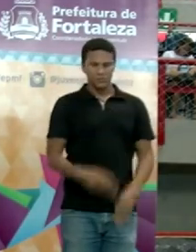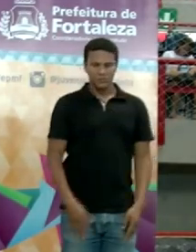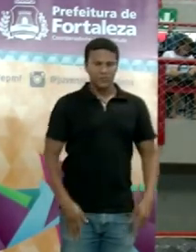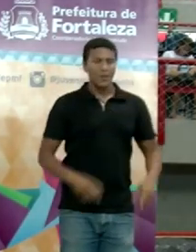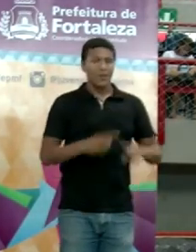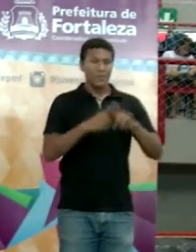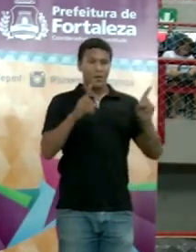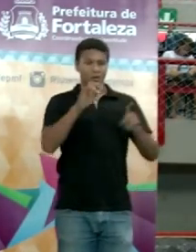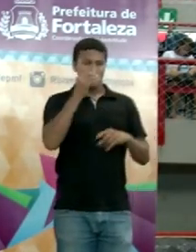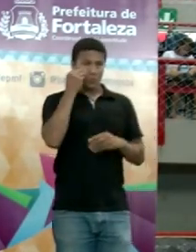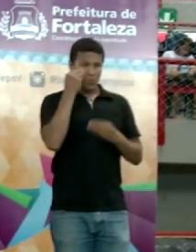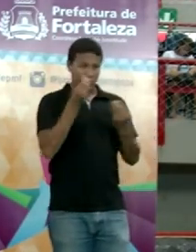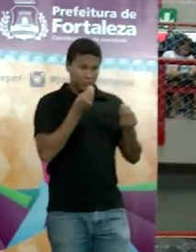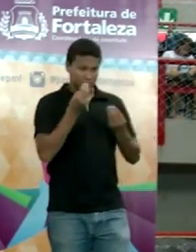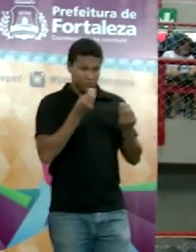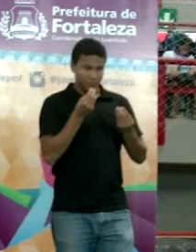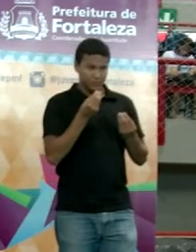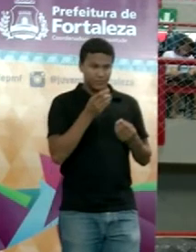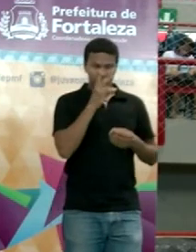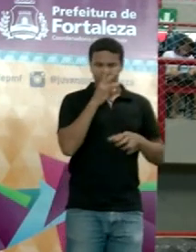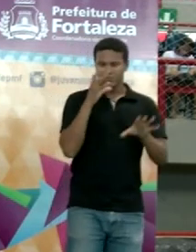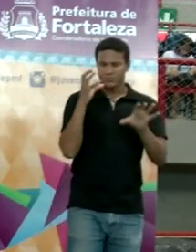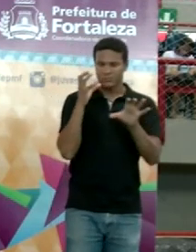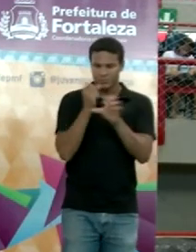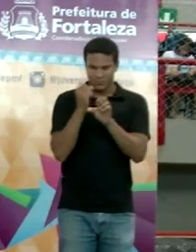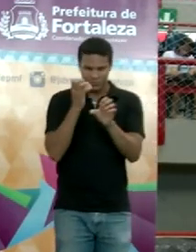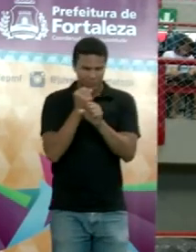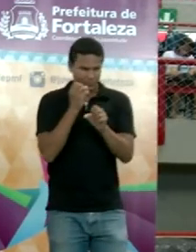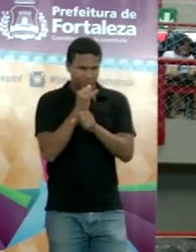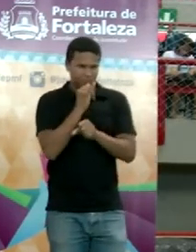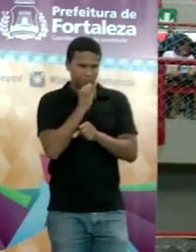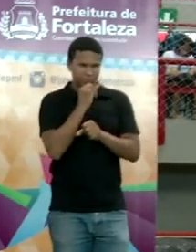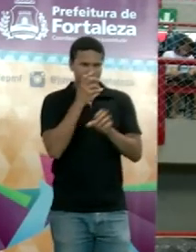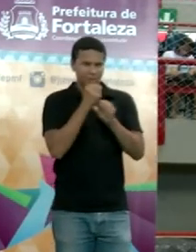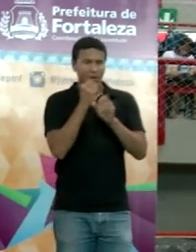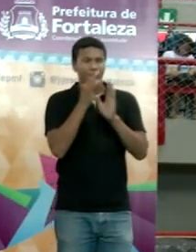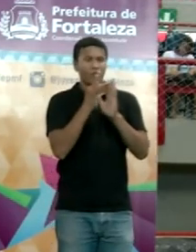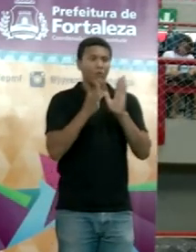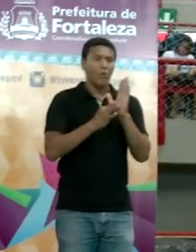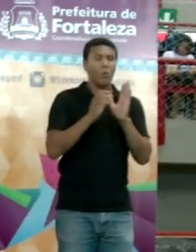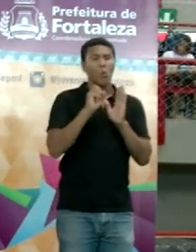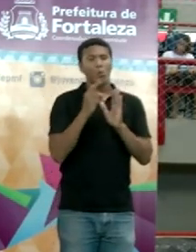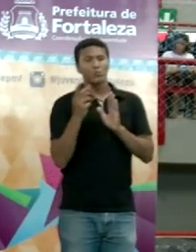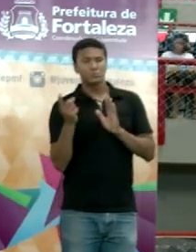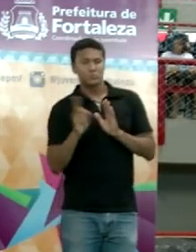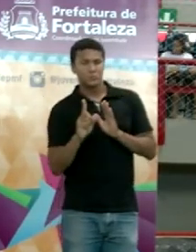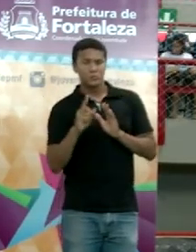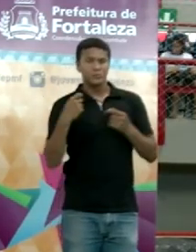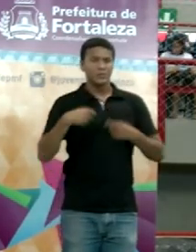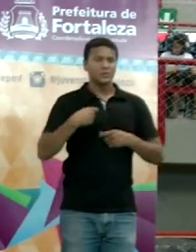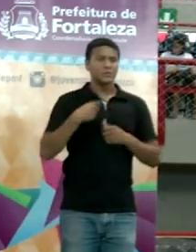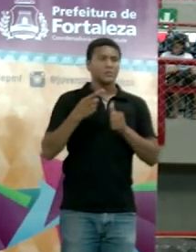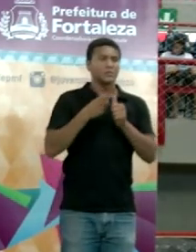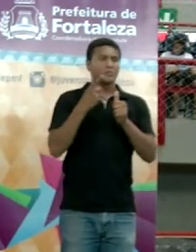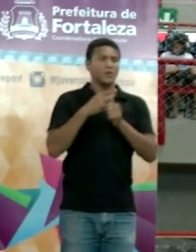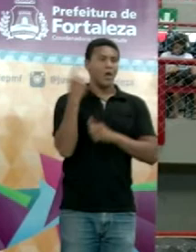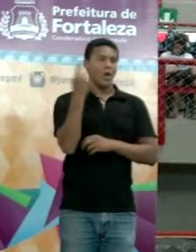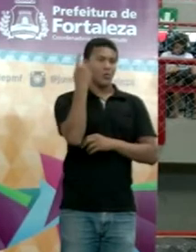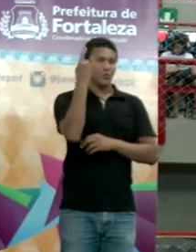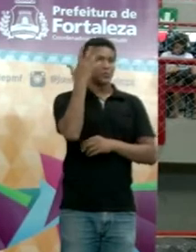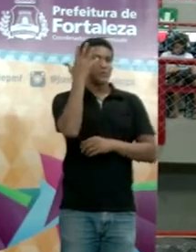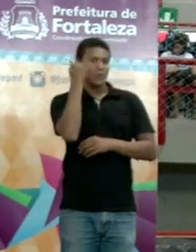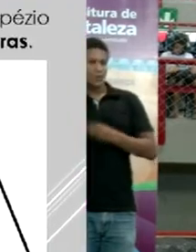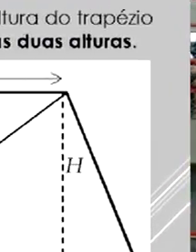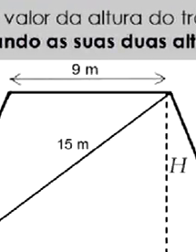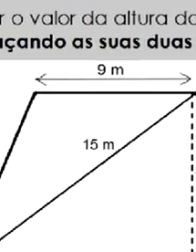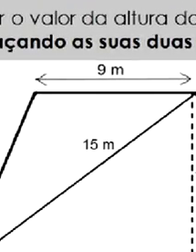Só que para calcular a área, mesmo usando ou não usando a fórmula, eu teria que calcular quem? A altura, não é não? E